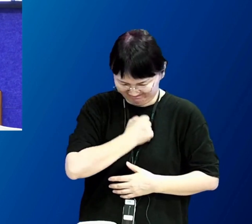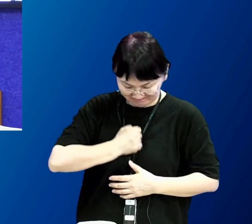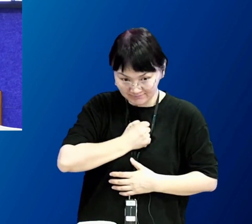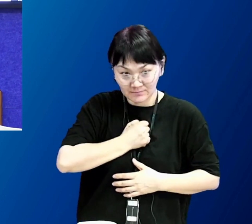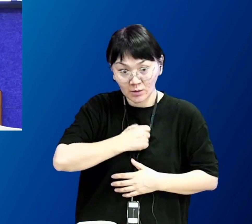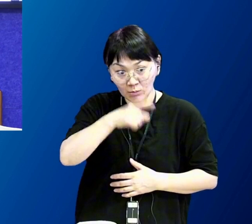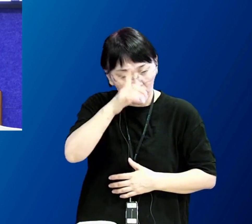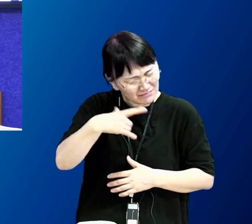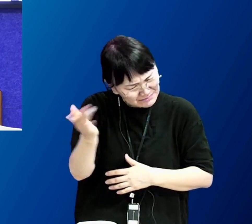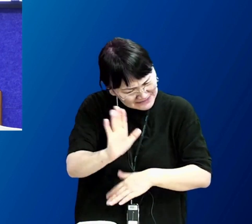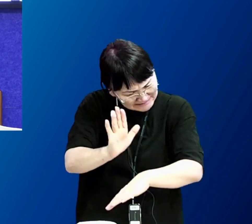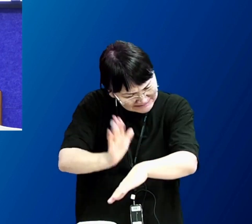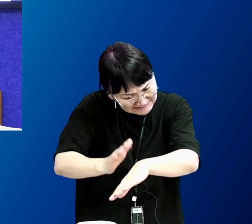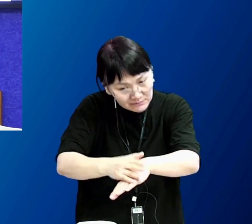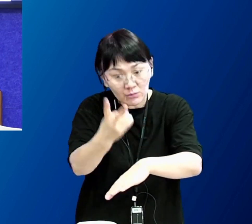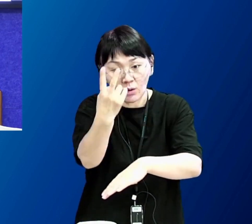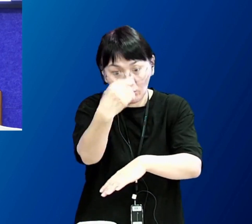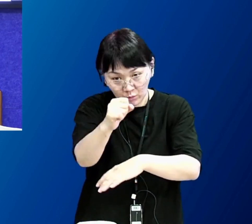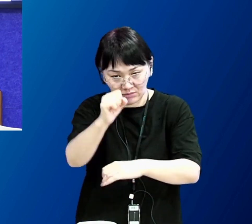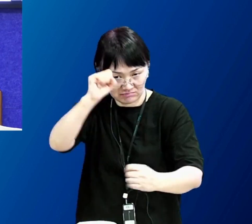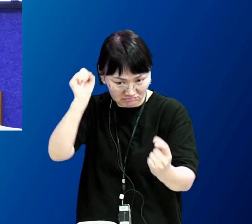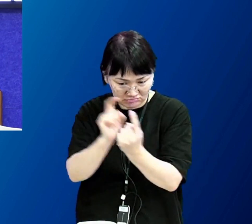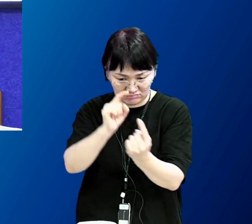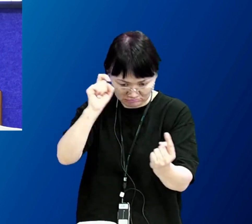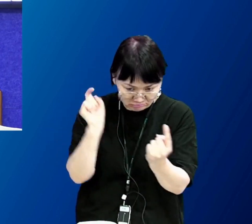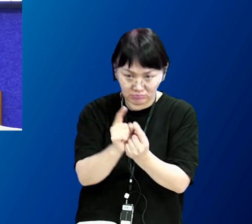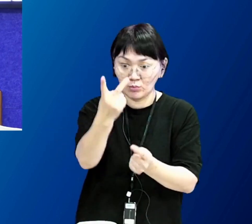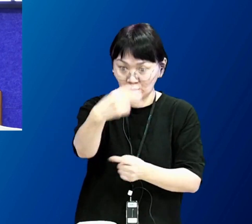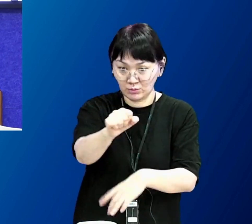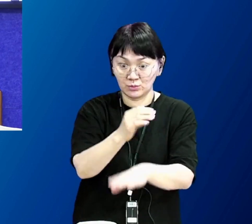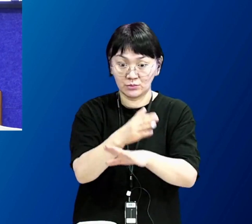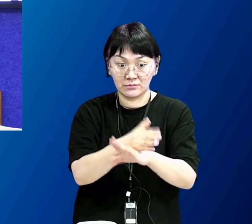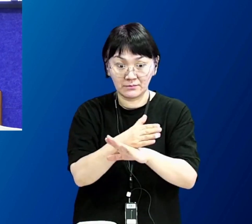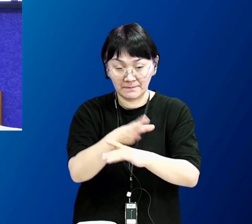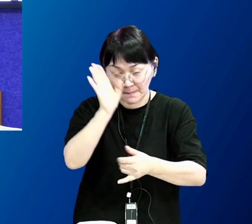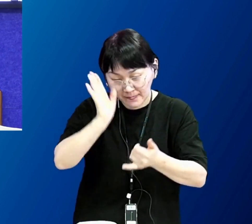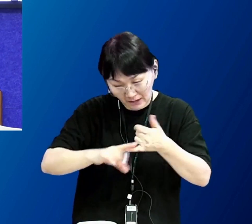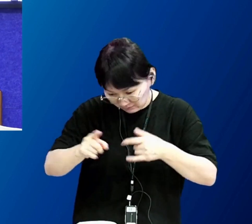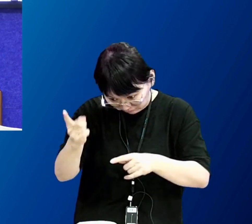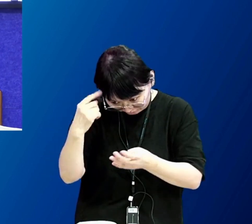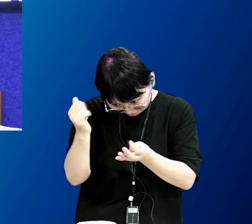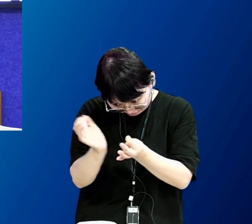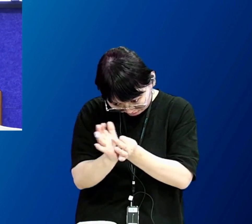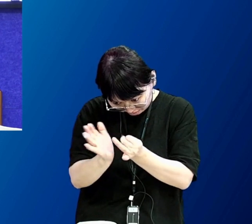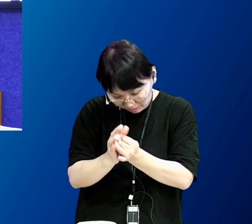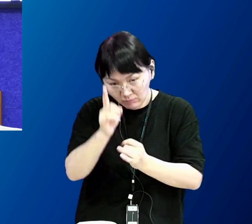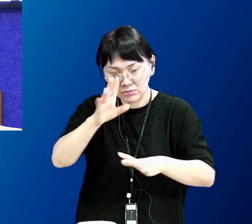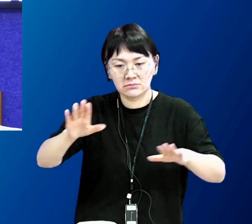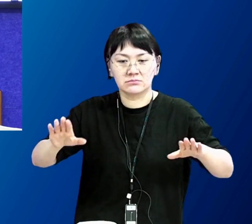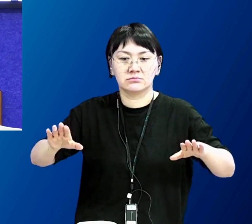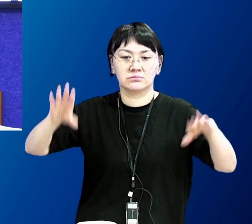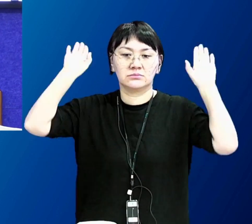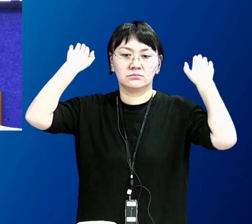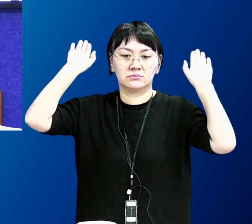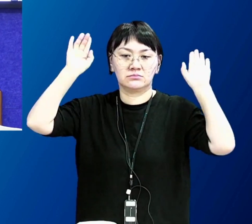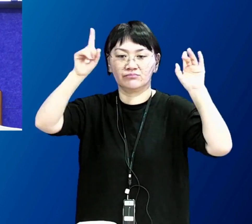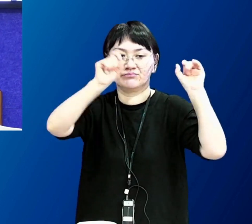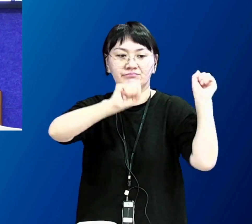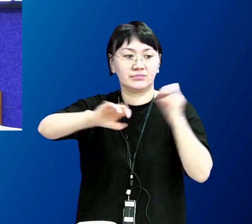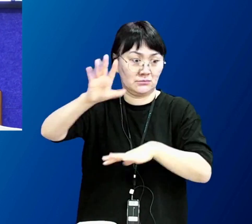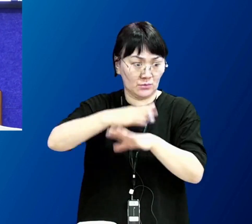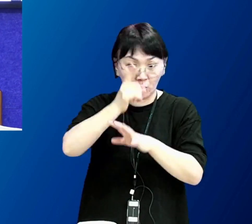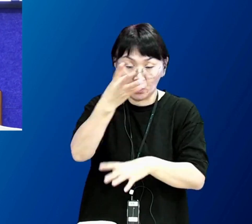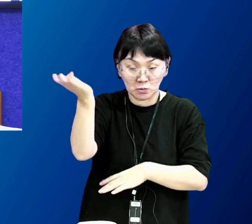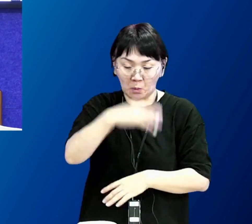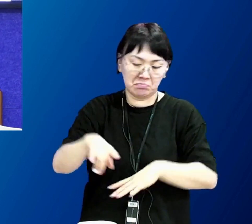хоёр чудаа үзэгдэн. Эзэн гэхдээ ийм Соломоныг хайчаагүй. Эргэсэн болоос хоёр чудаа эзэн үзэгдсэн